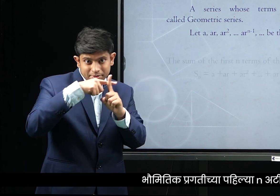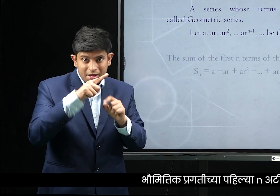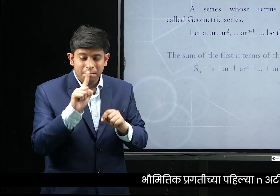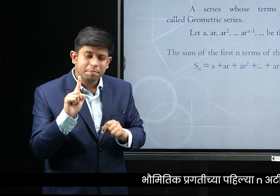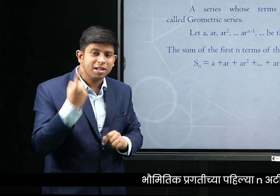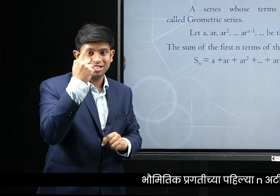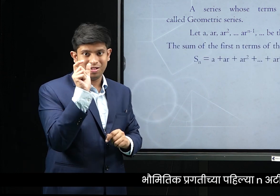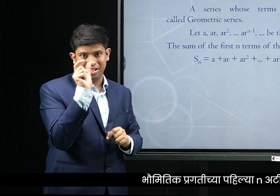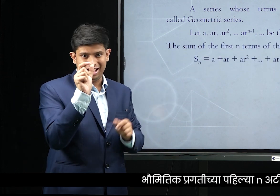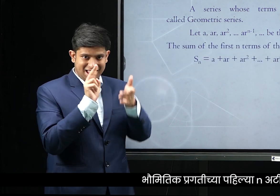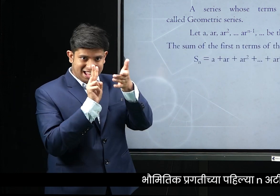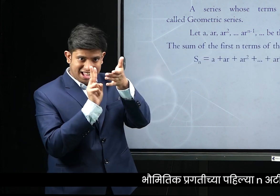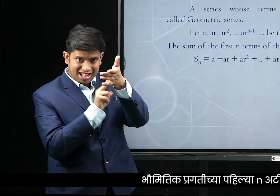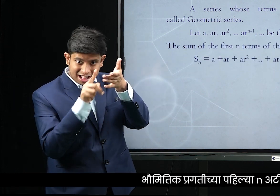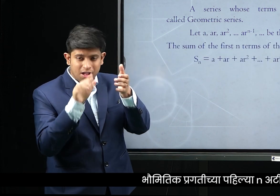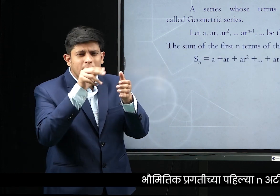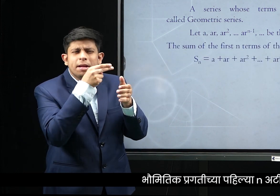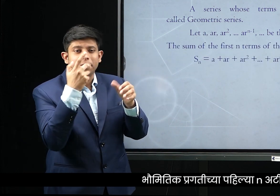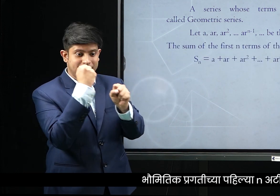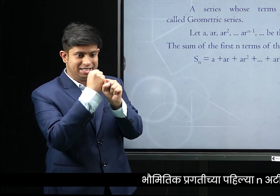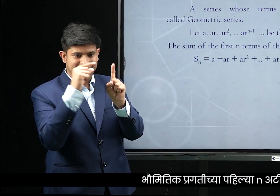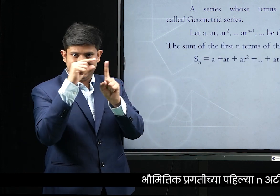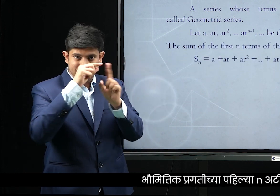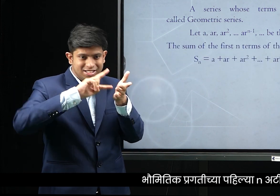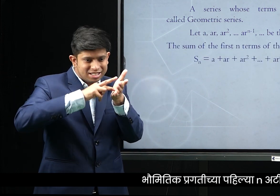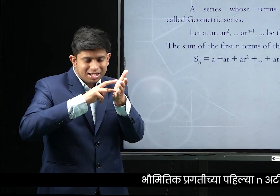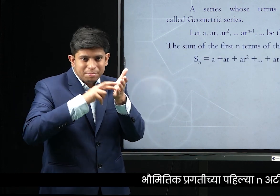भौमितिक प्रगतीच्या पहिल्या n अटींची बेरीज